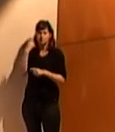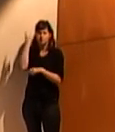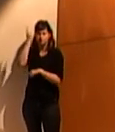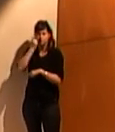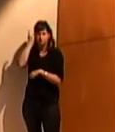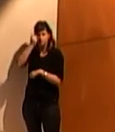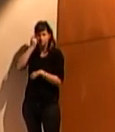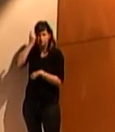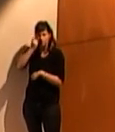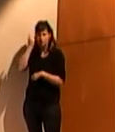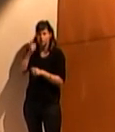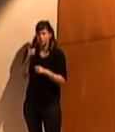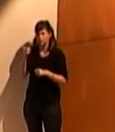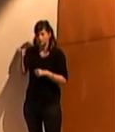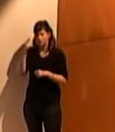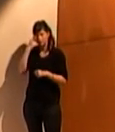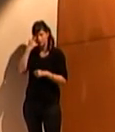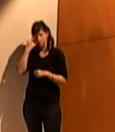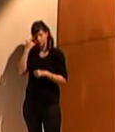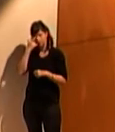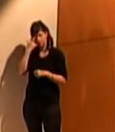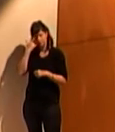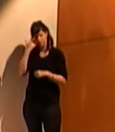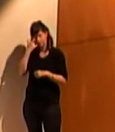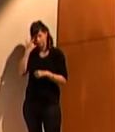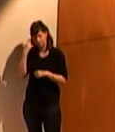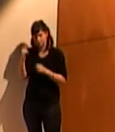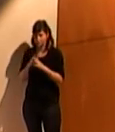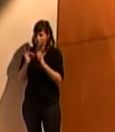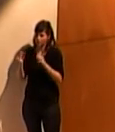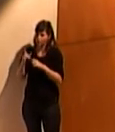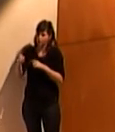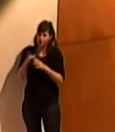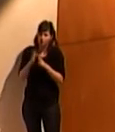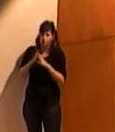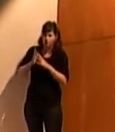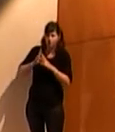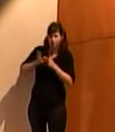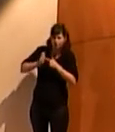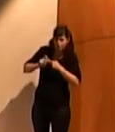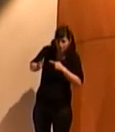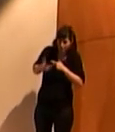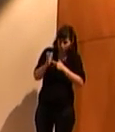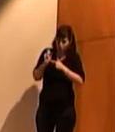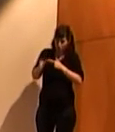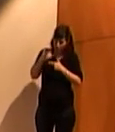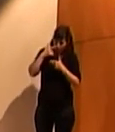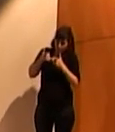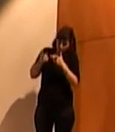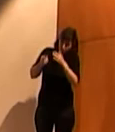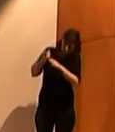M'interroger justement sur la question de la durabilité de la démarche. Là, on voit bien tout ce qui est là